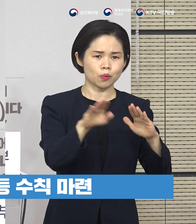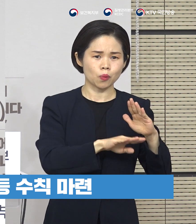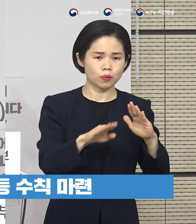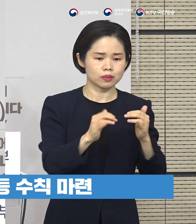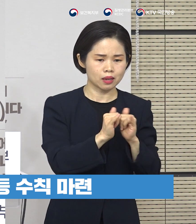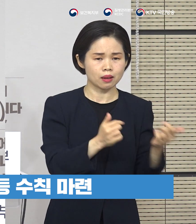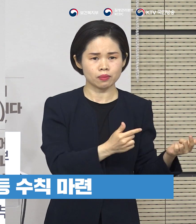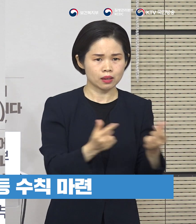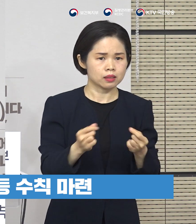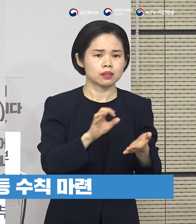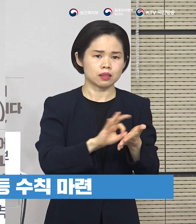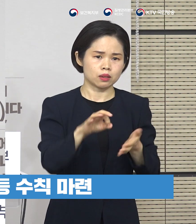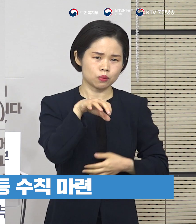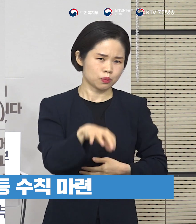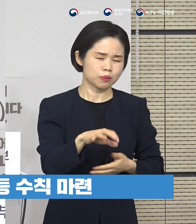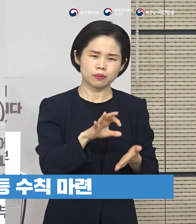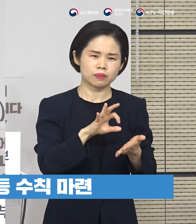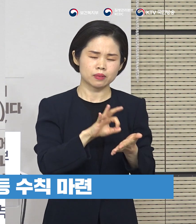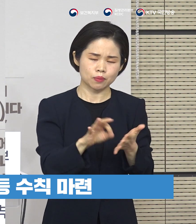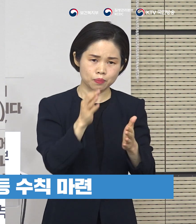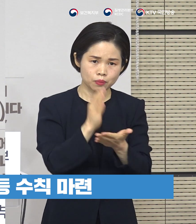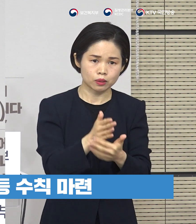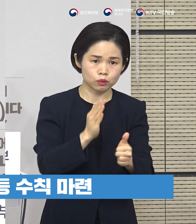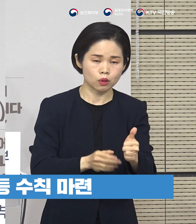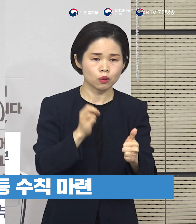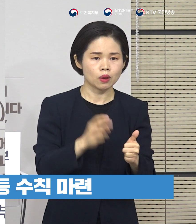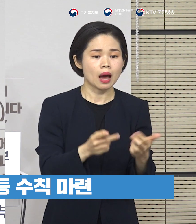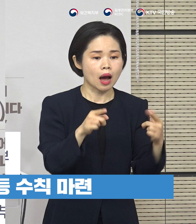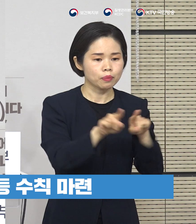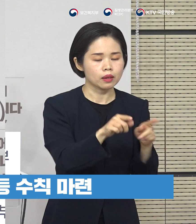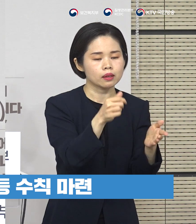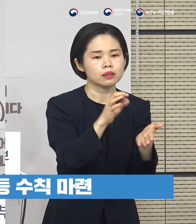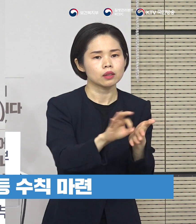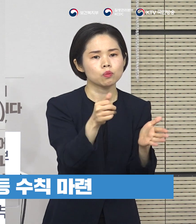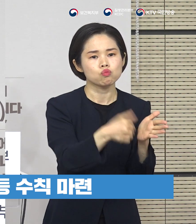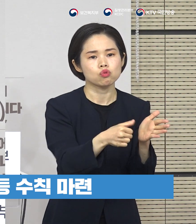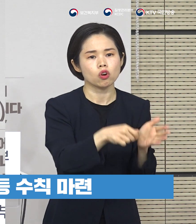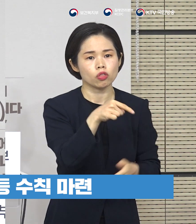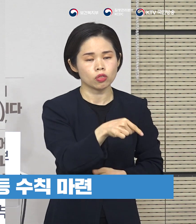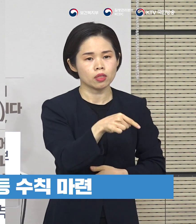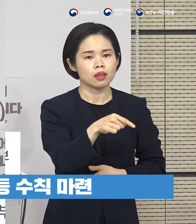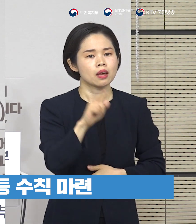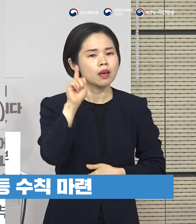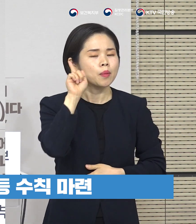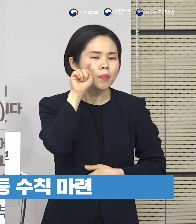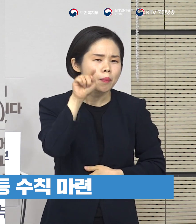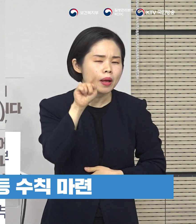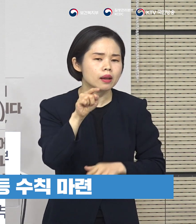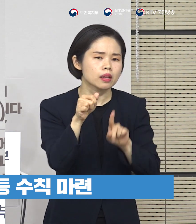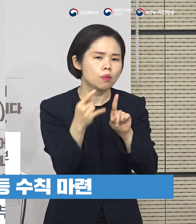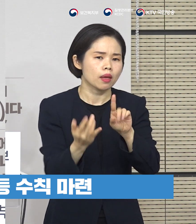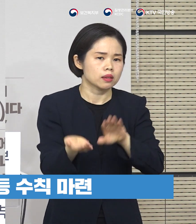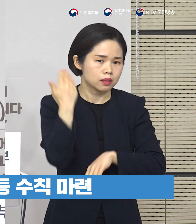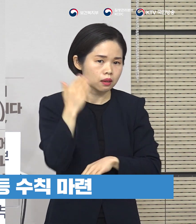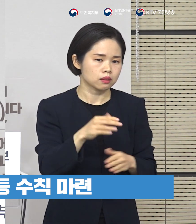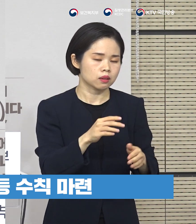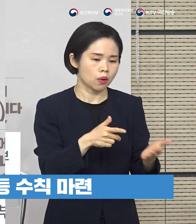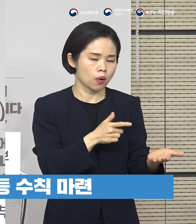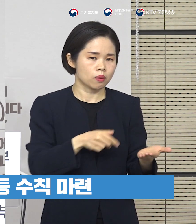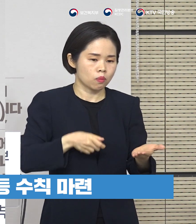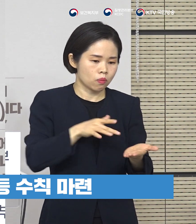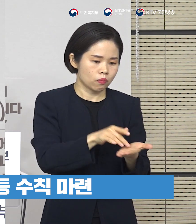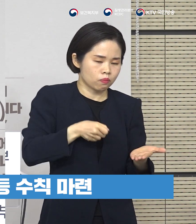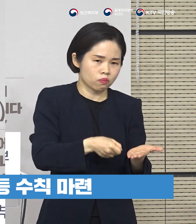종사자는 탈의실과 샤워실 등 공용시설의 이용을 자제토록 하고 공용으로 사용하는 물건은